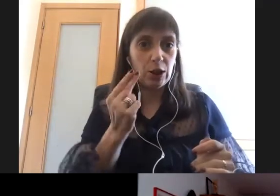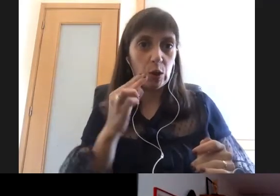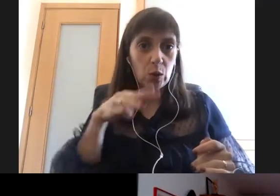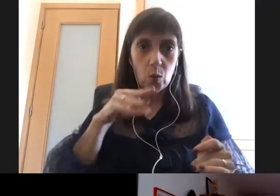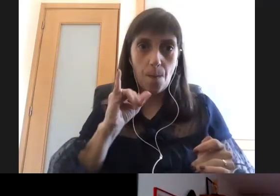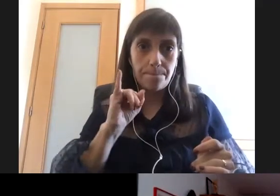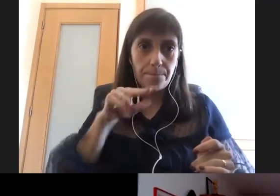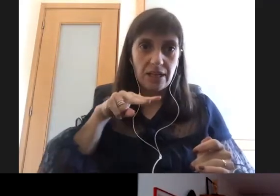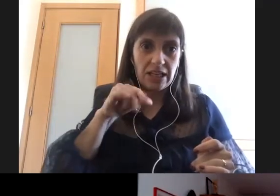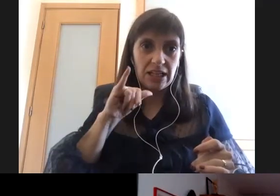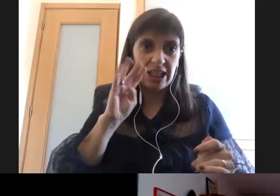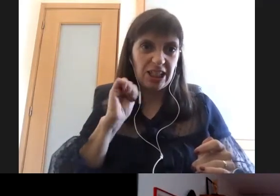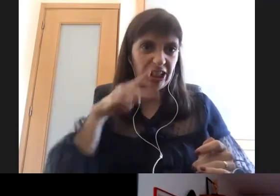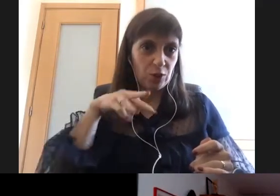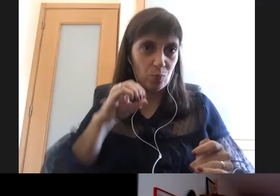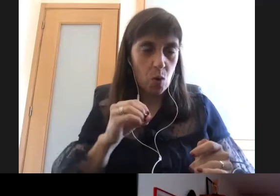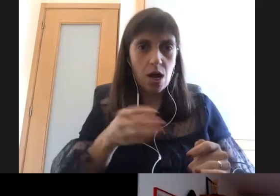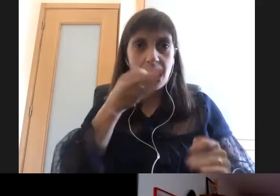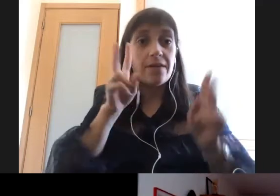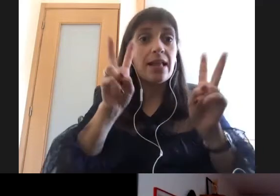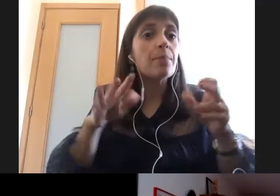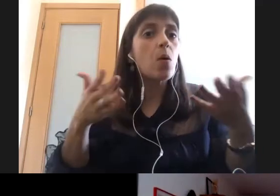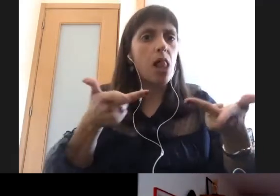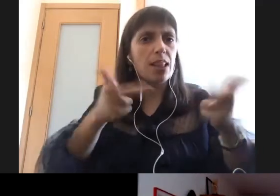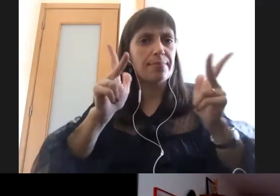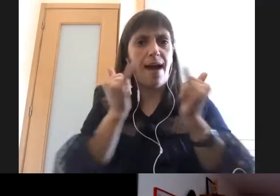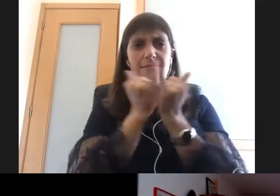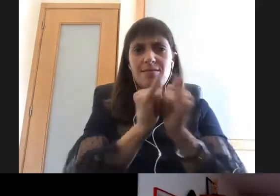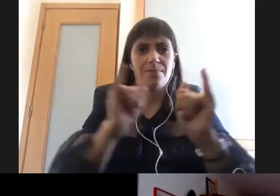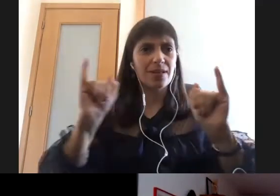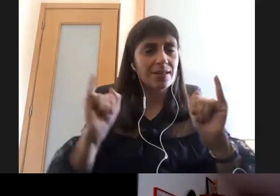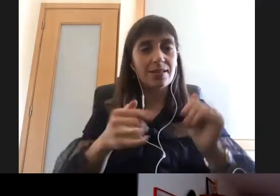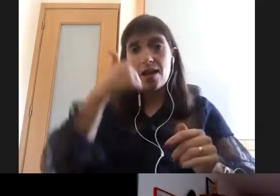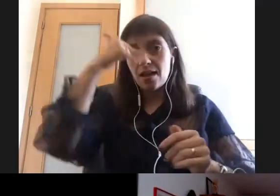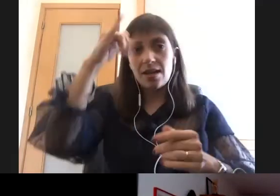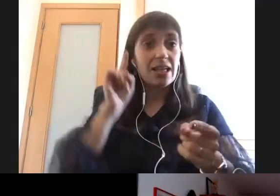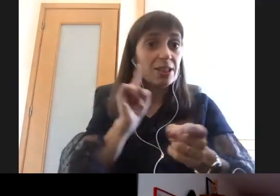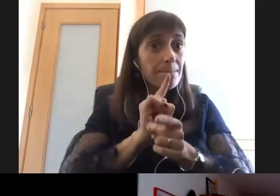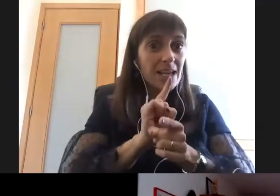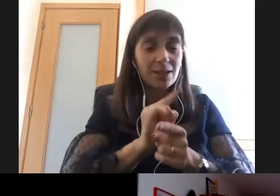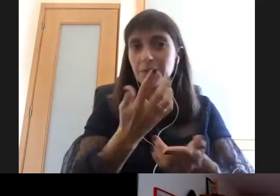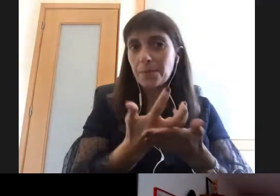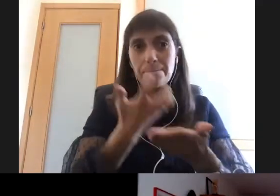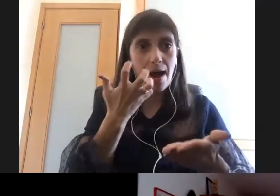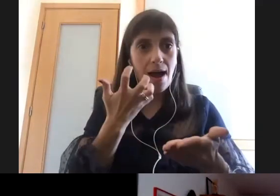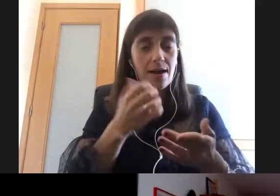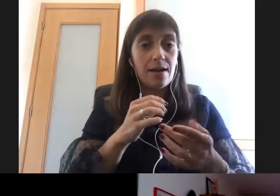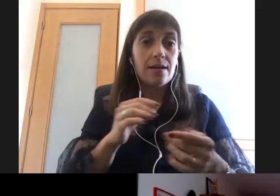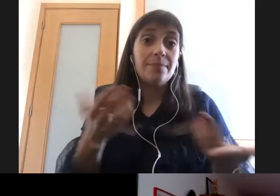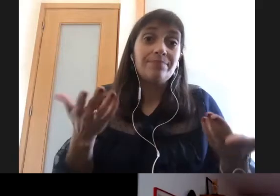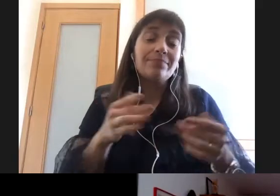liberdade, falando de independência, as mesmas ideias, em essência, que tinham